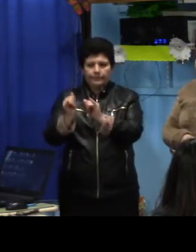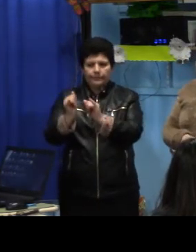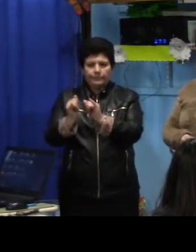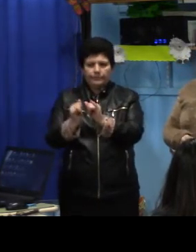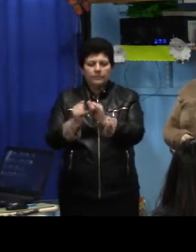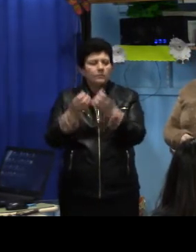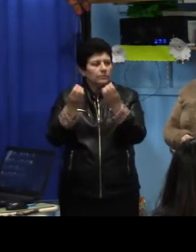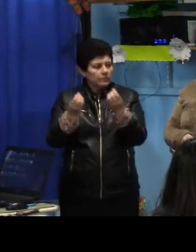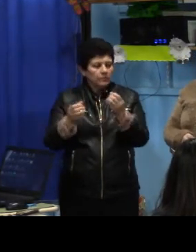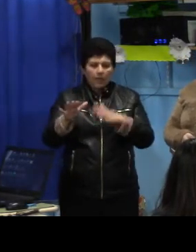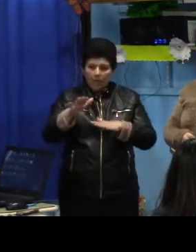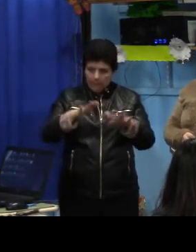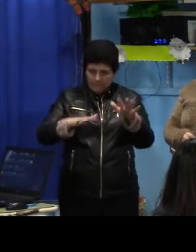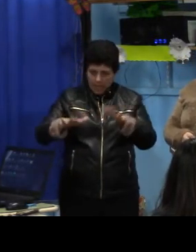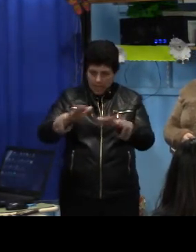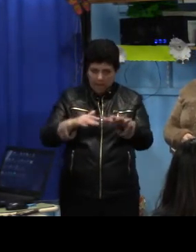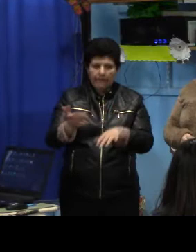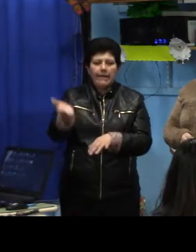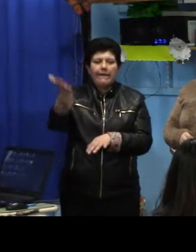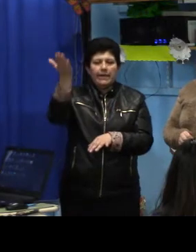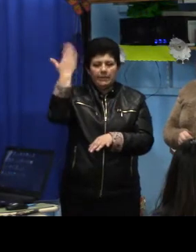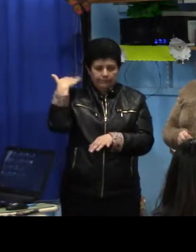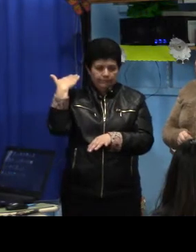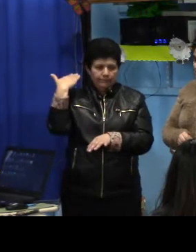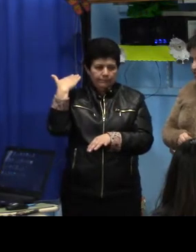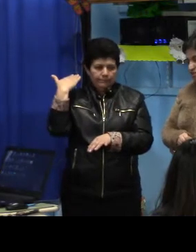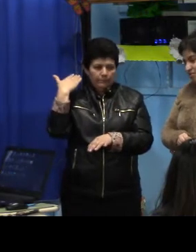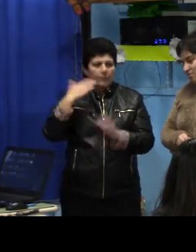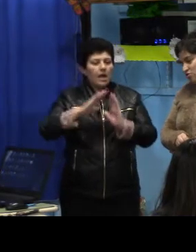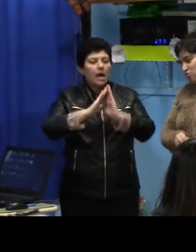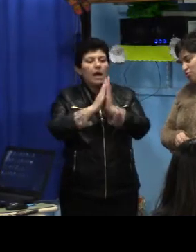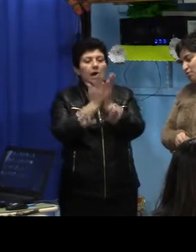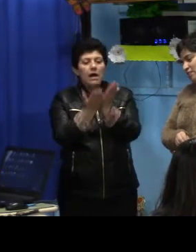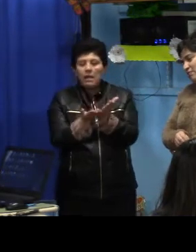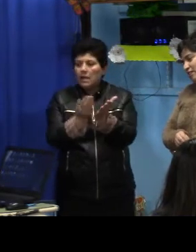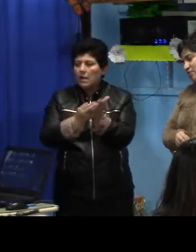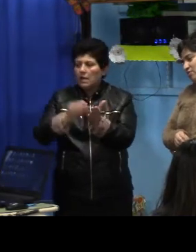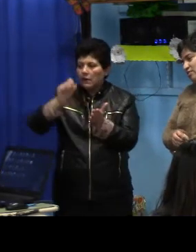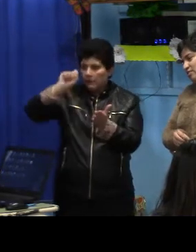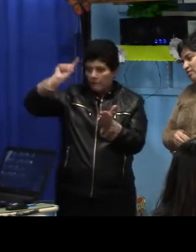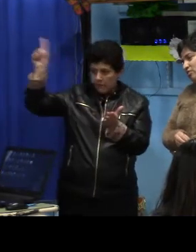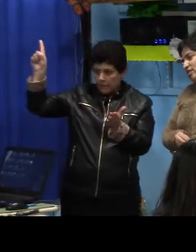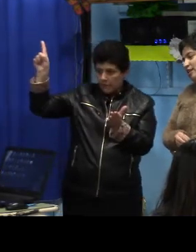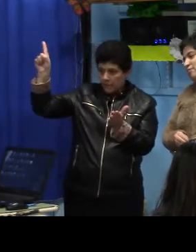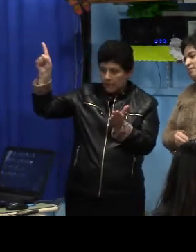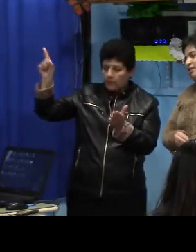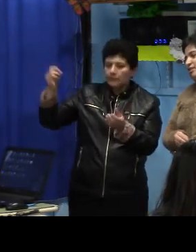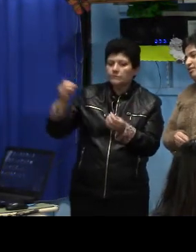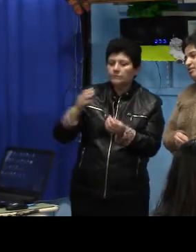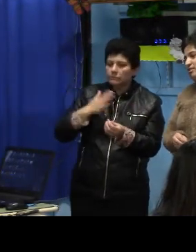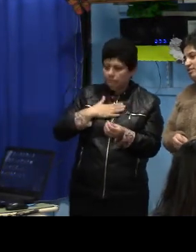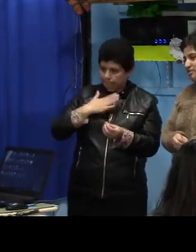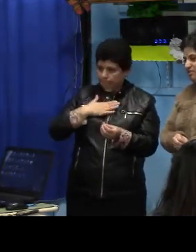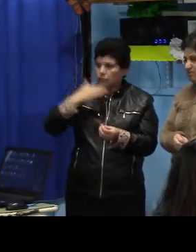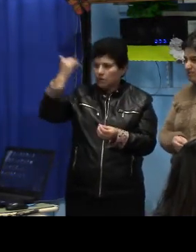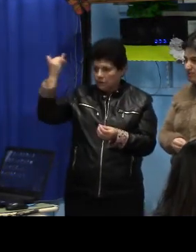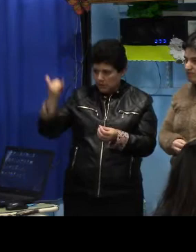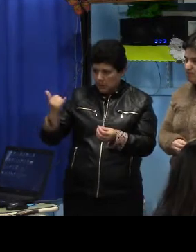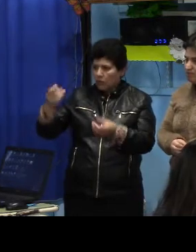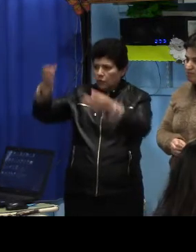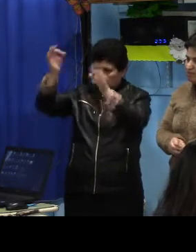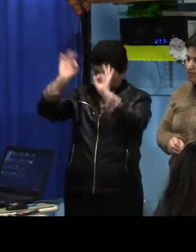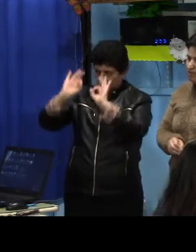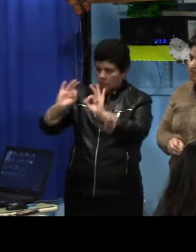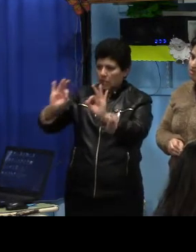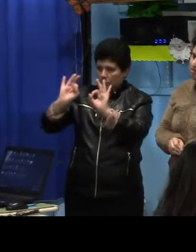¿Qué pasa ahora? A las Biblias, yo tuve el privilegio de tener toda la Biblia. Gracias a